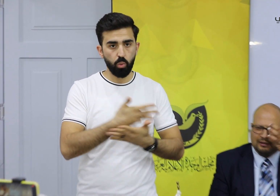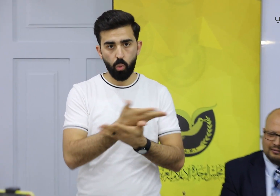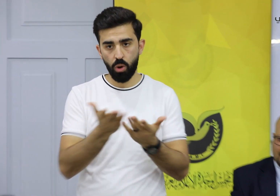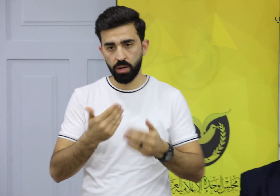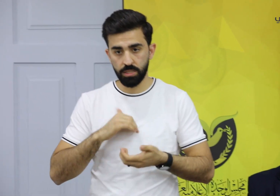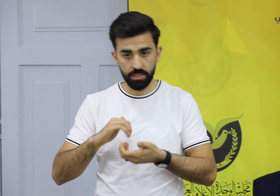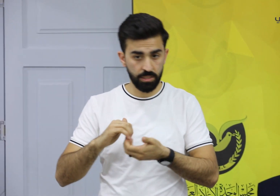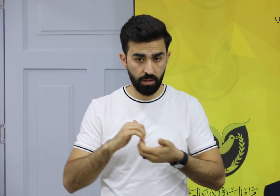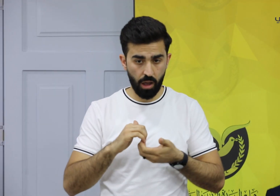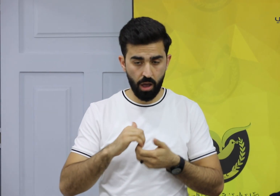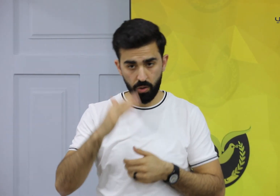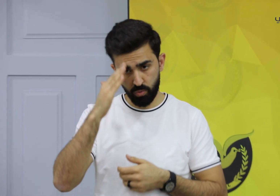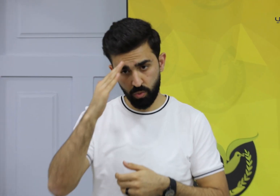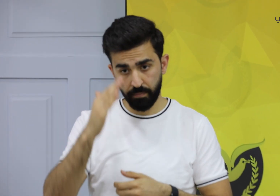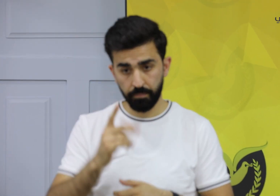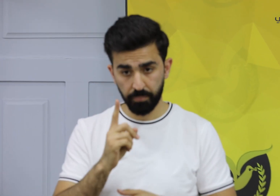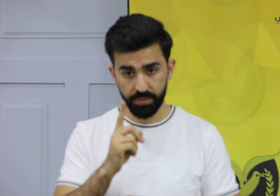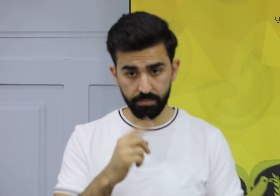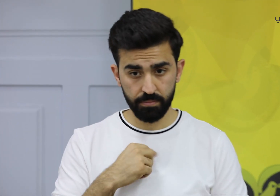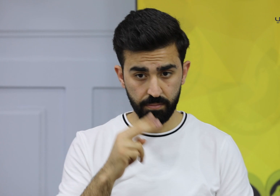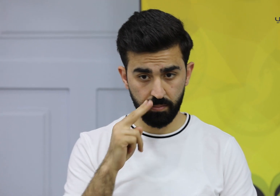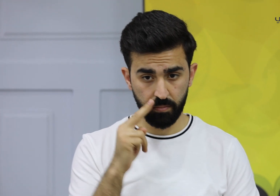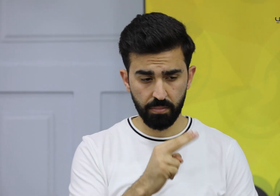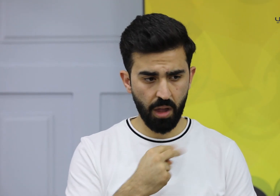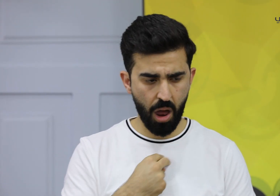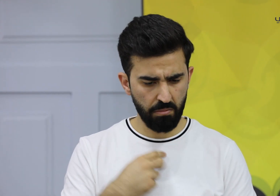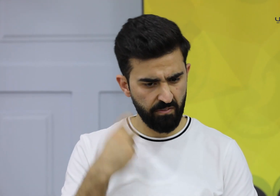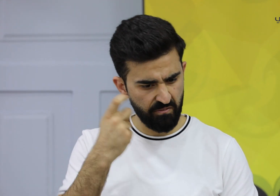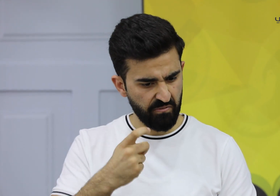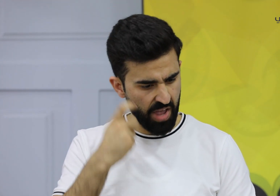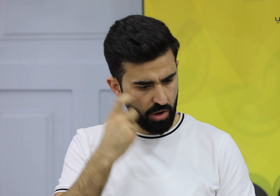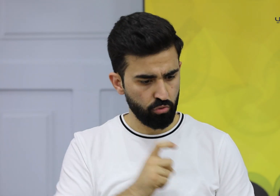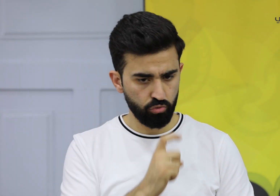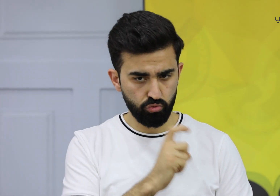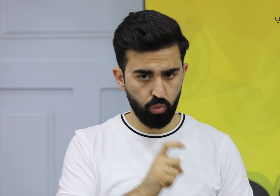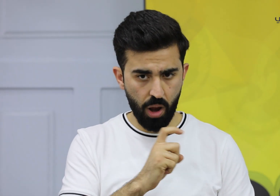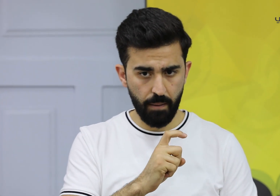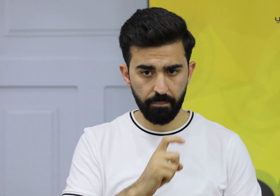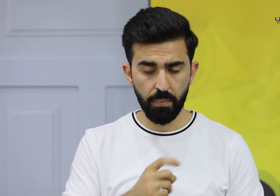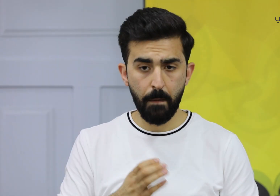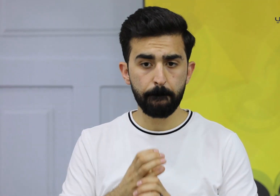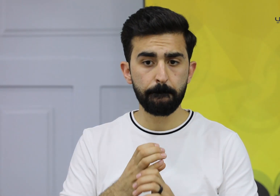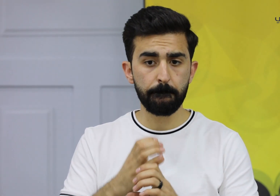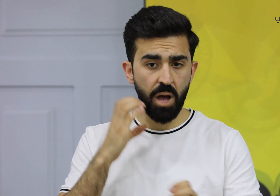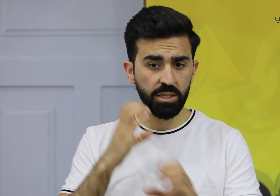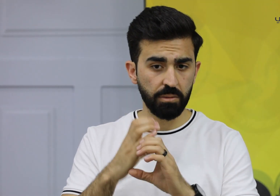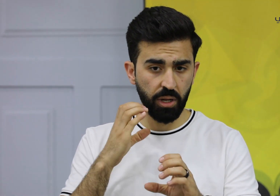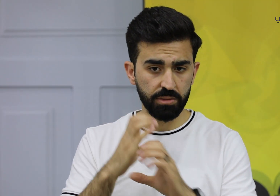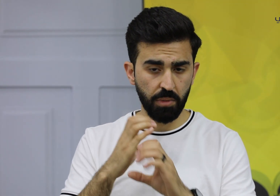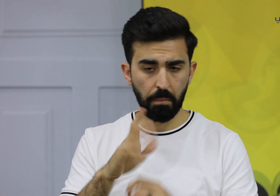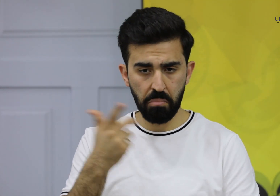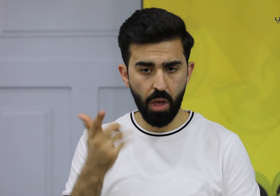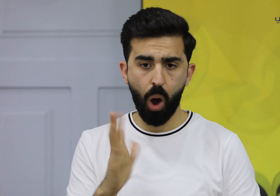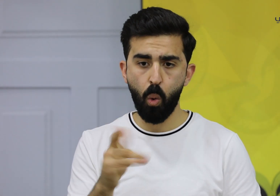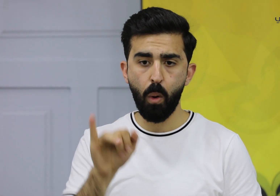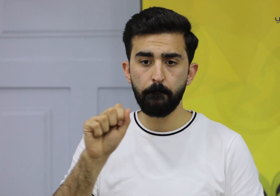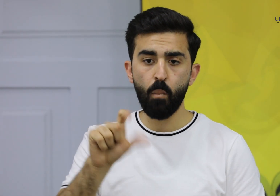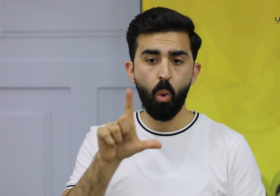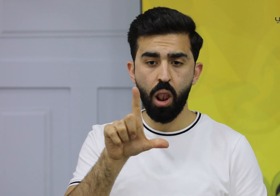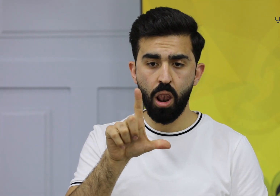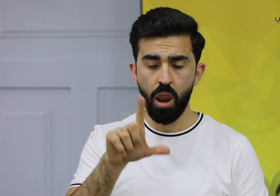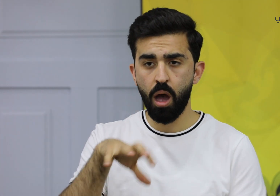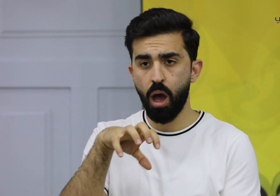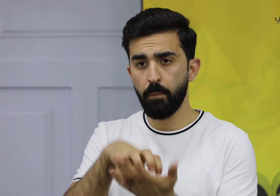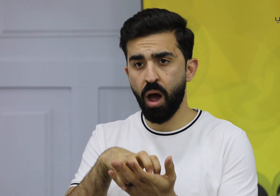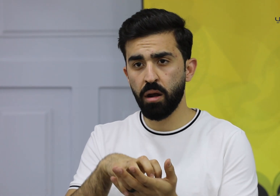والزميلات جميعا. تبادر إلى ذهني ما يتعلق مثلا كوسائط النقل العام أو المحال كالمولات أو